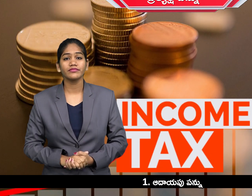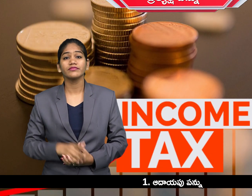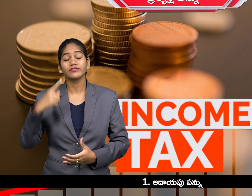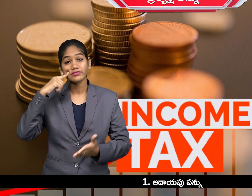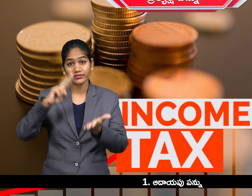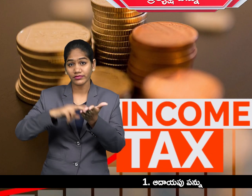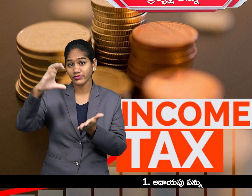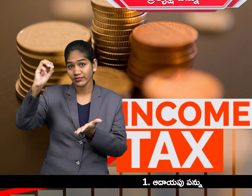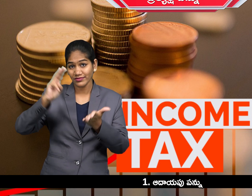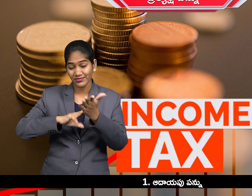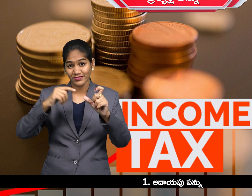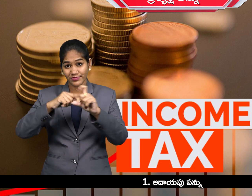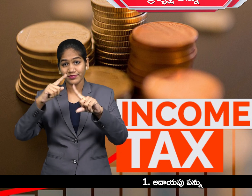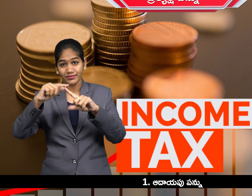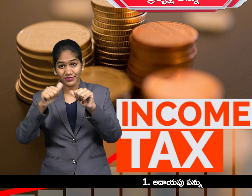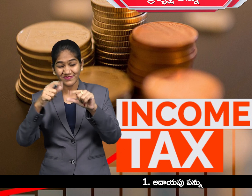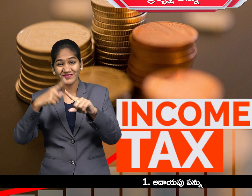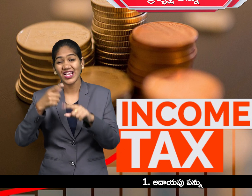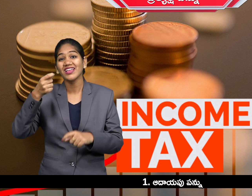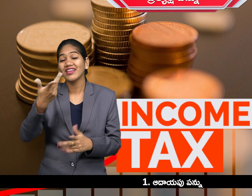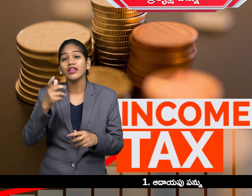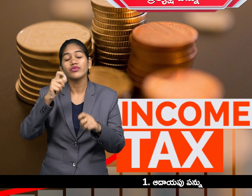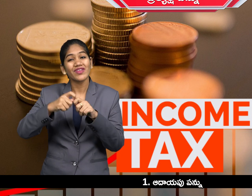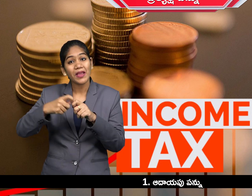1. ఆదాయపు పన్ను.